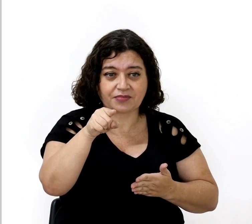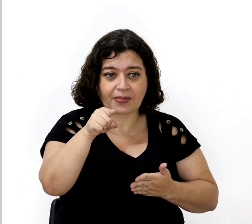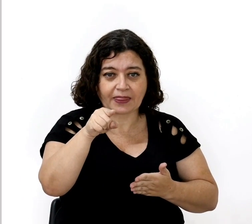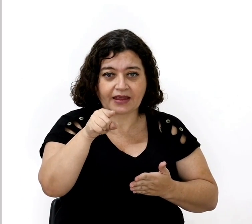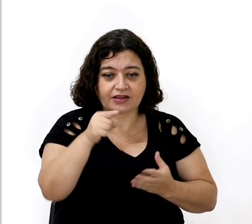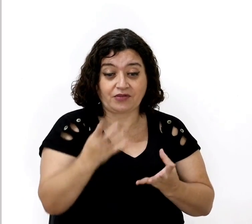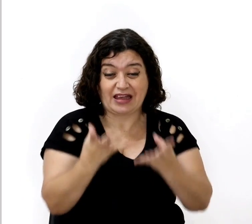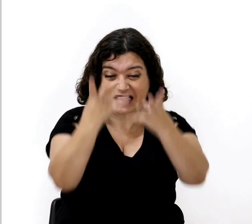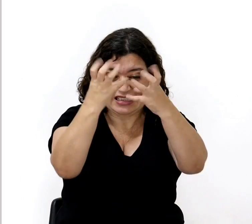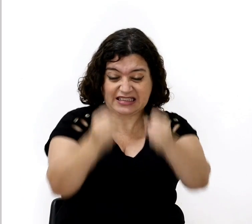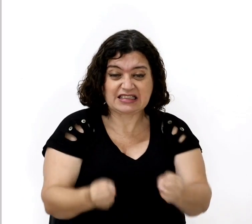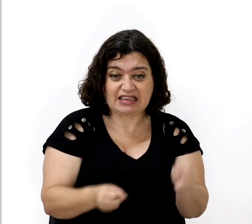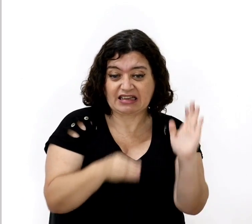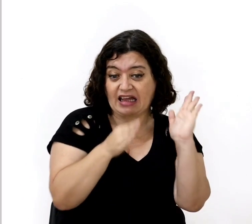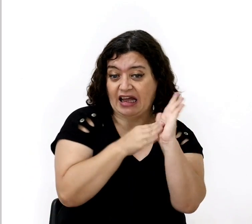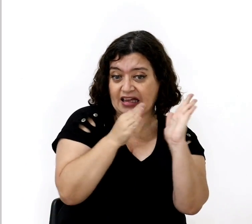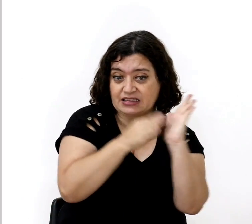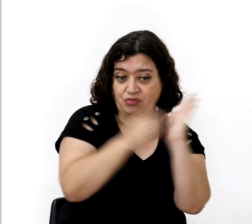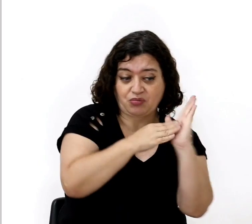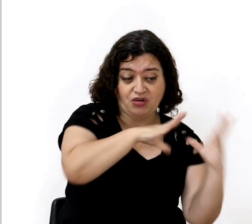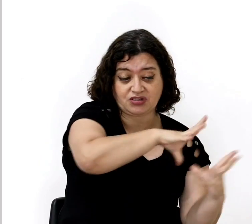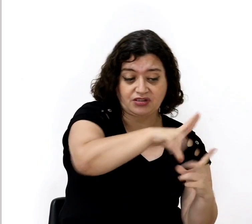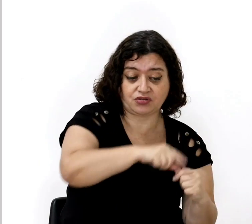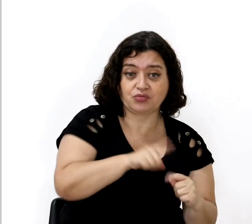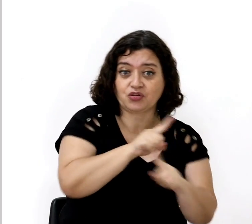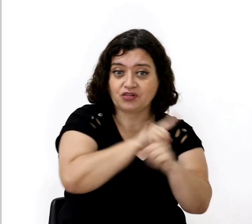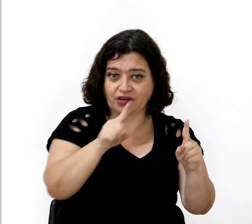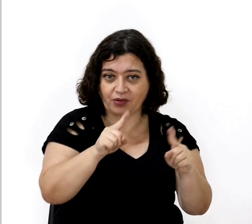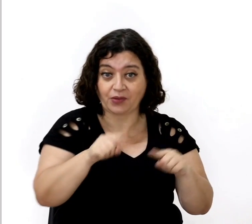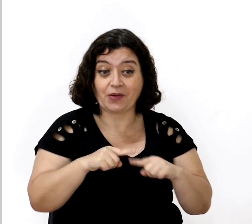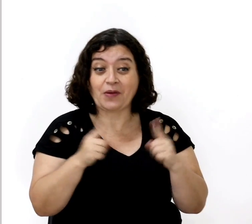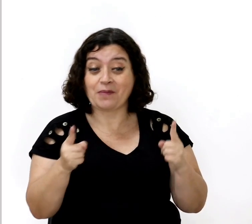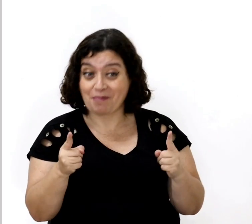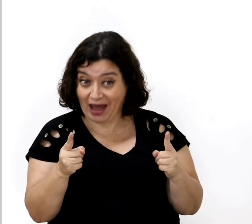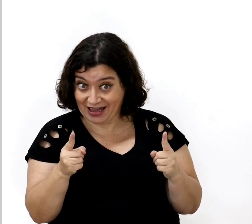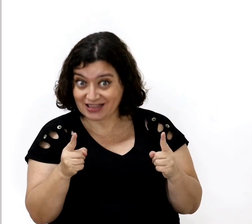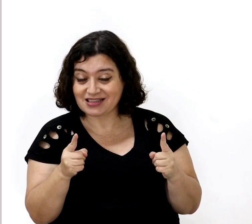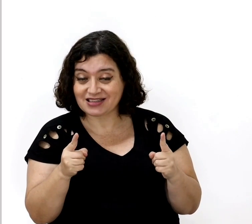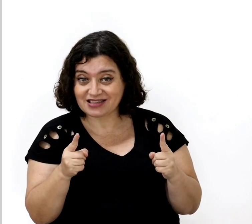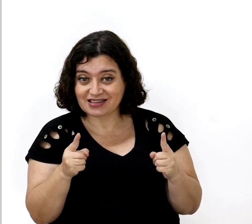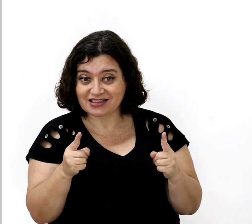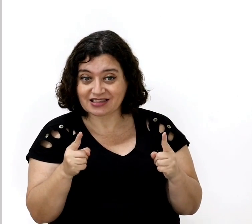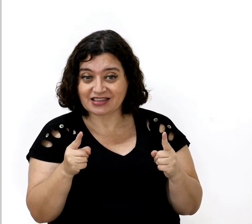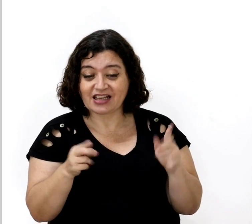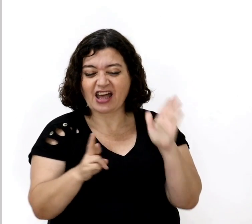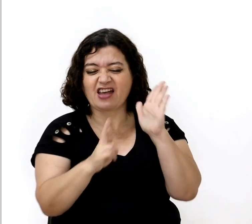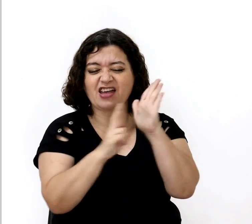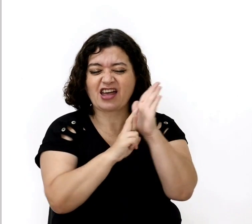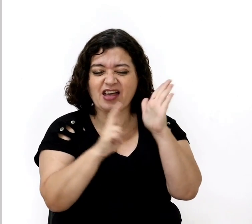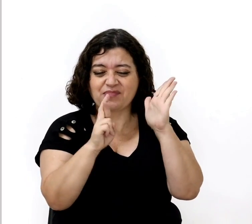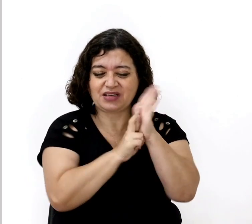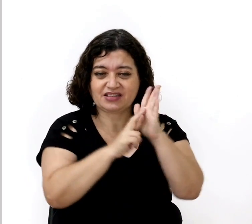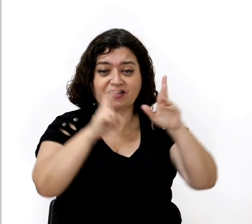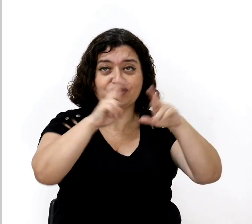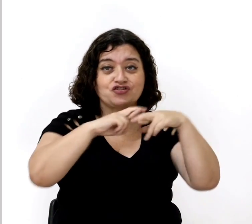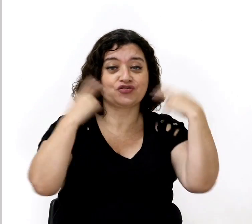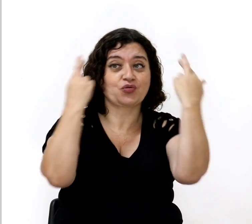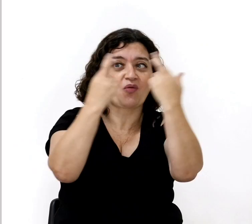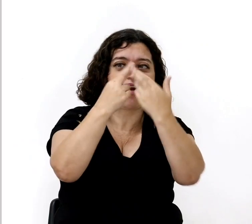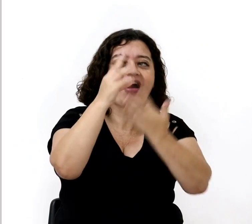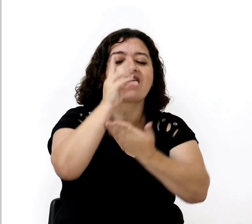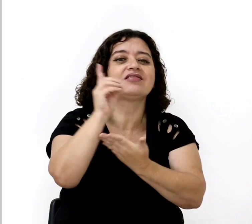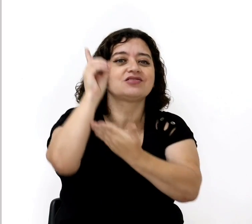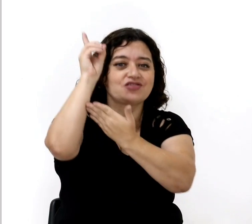ceder às propostas e à mentalidade do mundo. Mas, por outro lado, como representante do reino